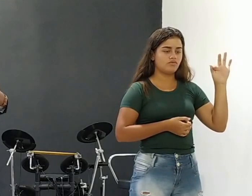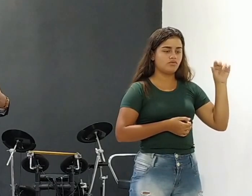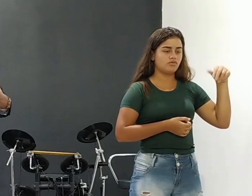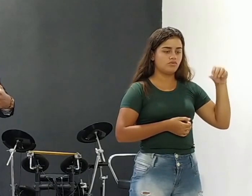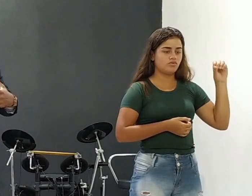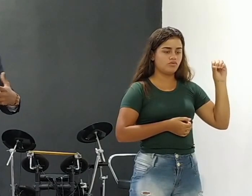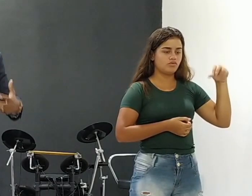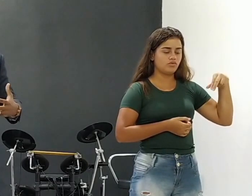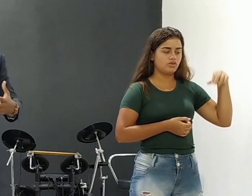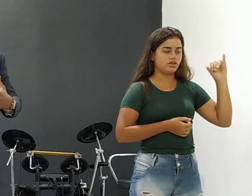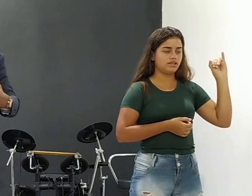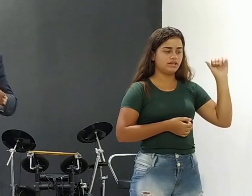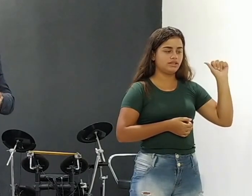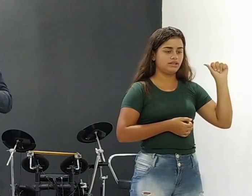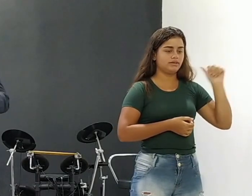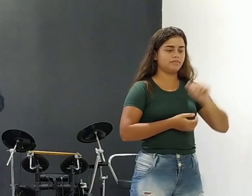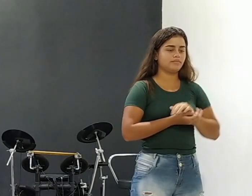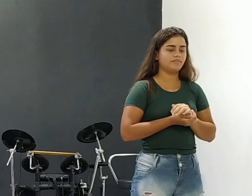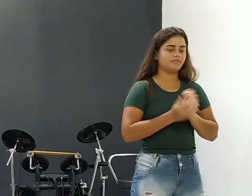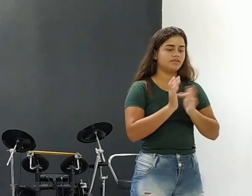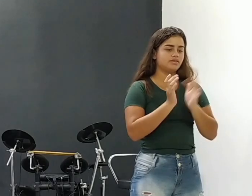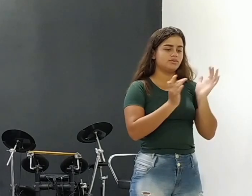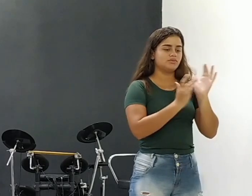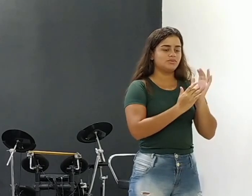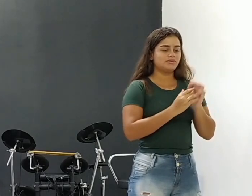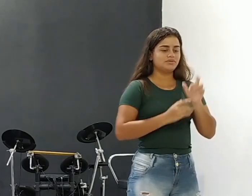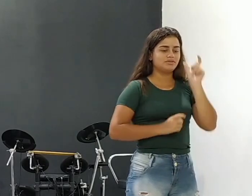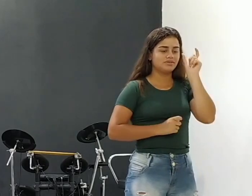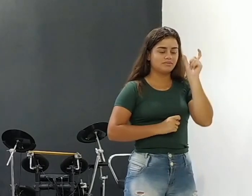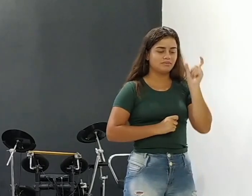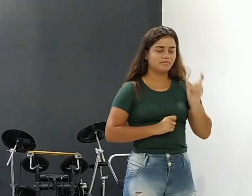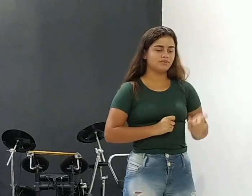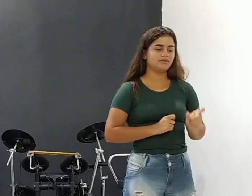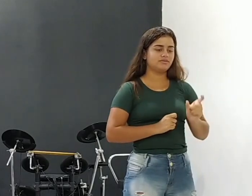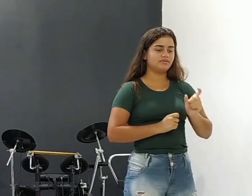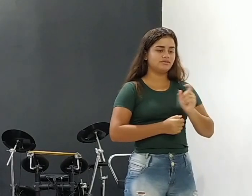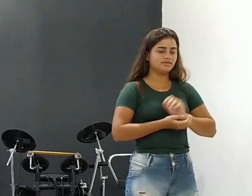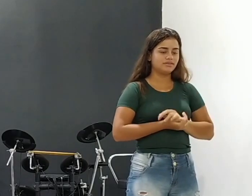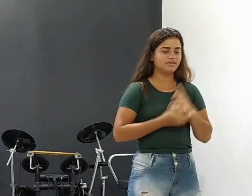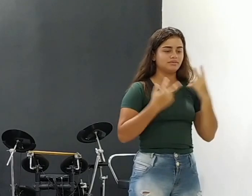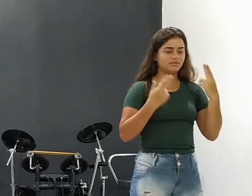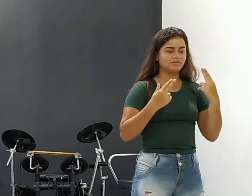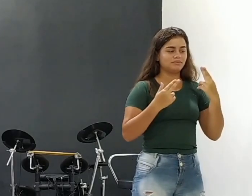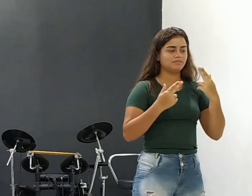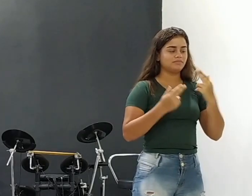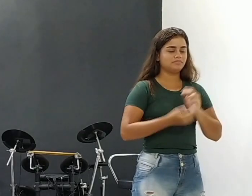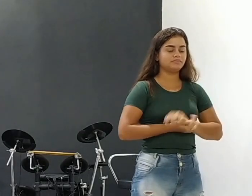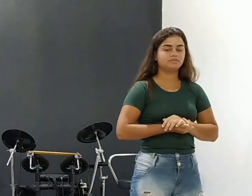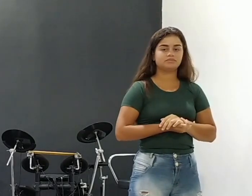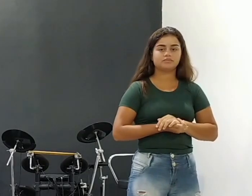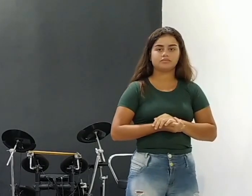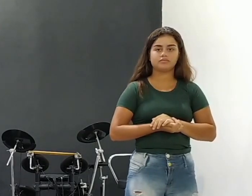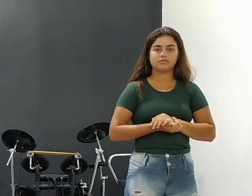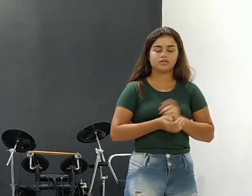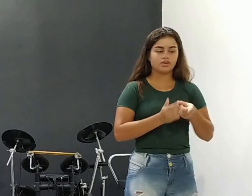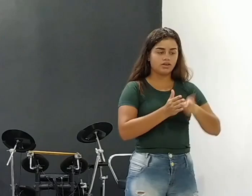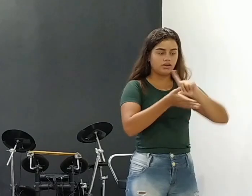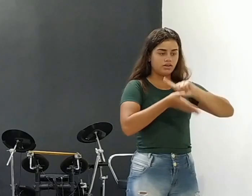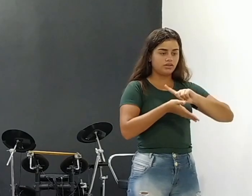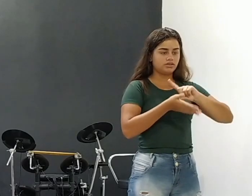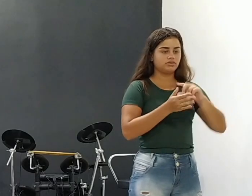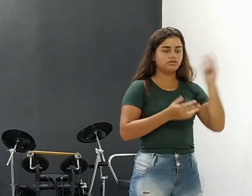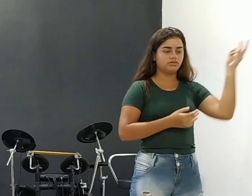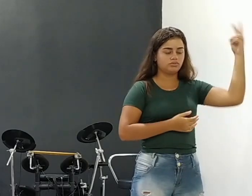figura em carne, uma aparição dele, é uma manifestação de Cristo antes da sua